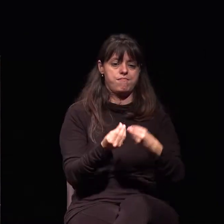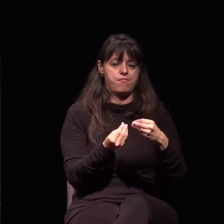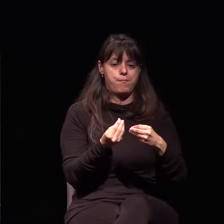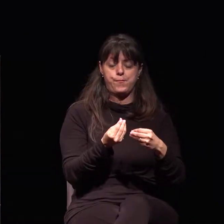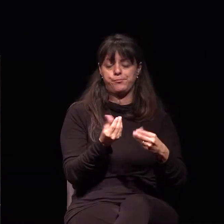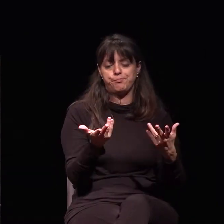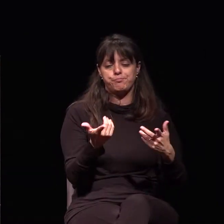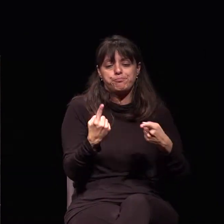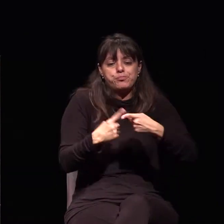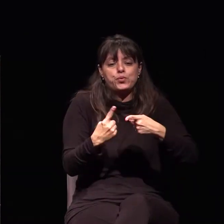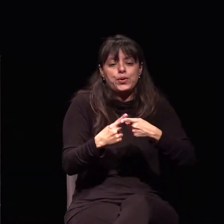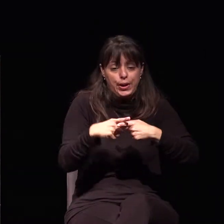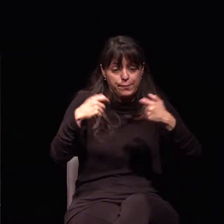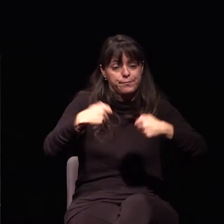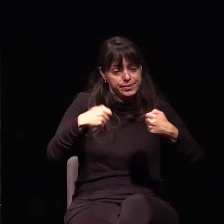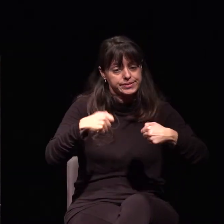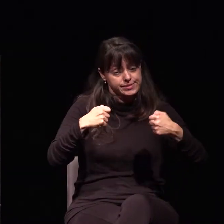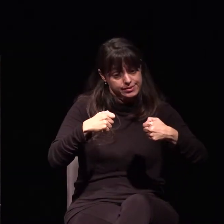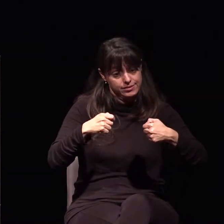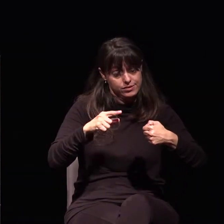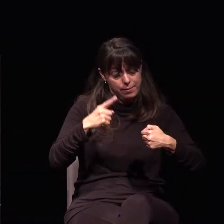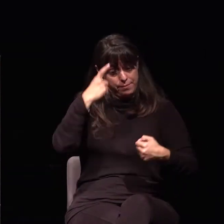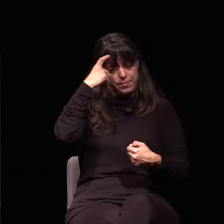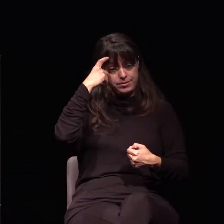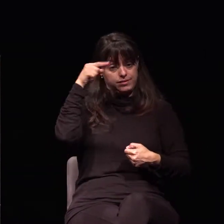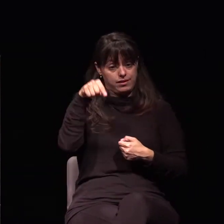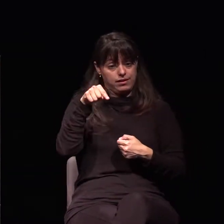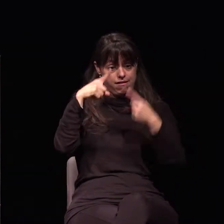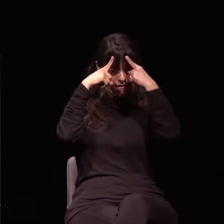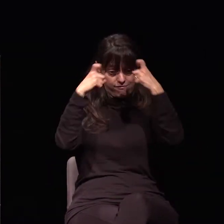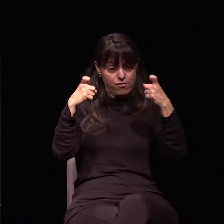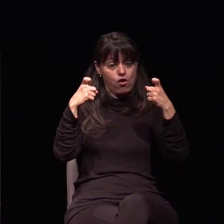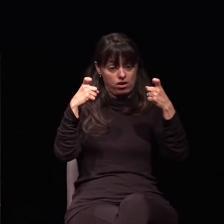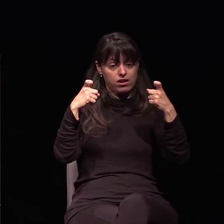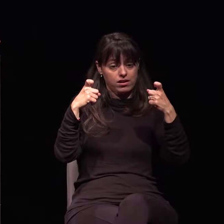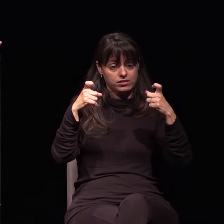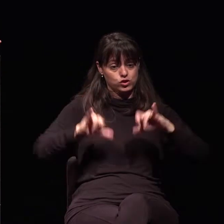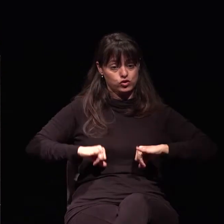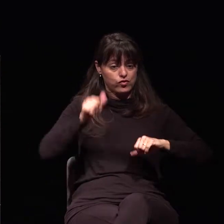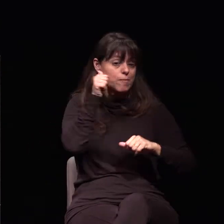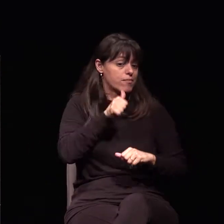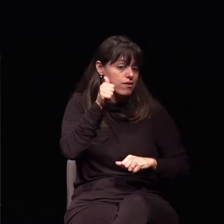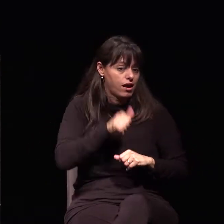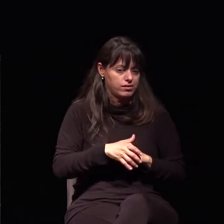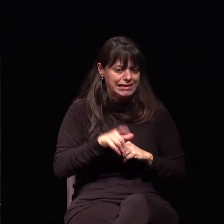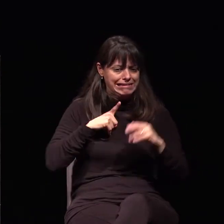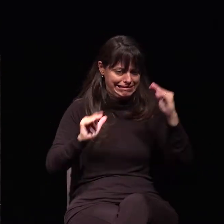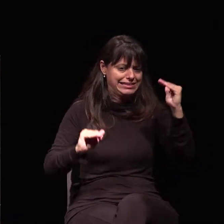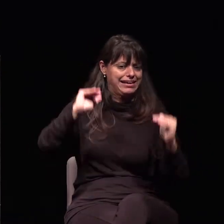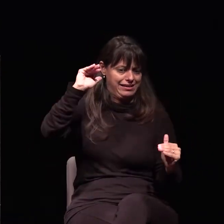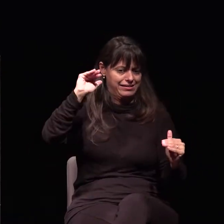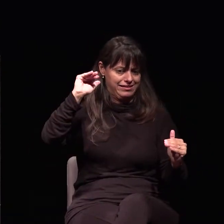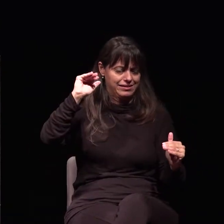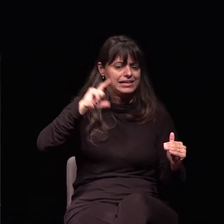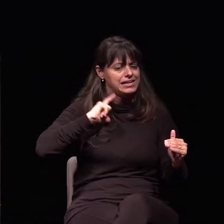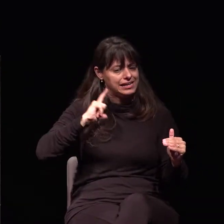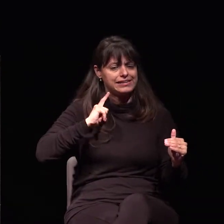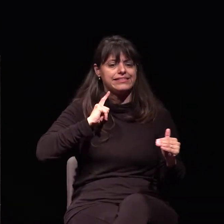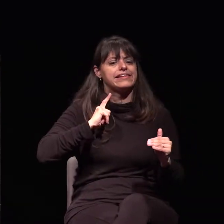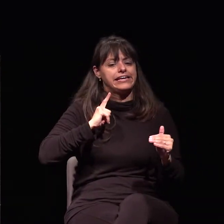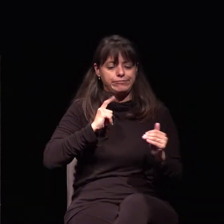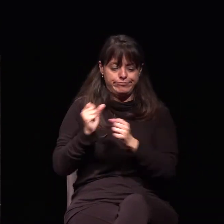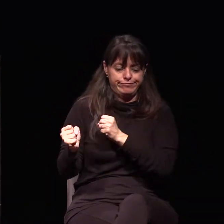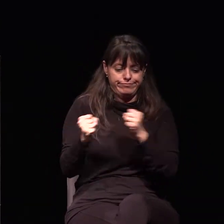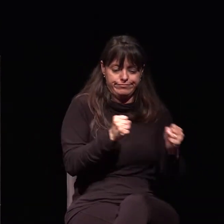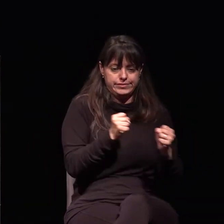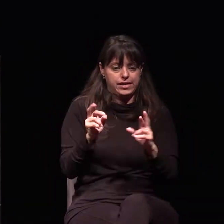trouxe uma questão para a sociedade. Há uma desigualdade entre homens e mulheres que se manifestam nas relações de poder,